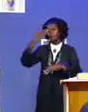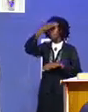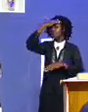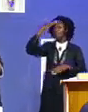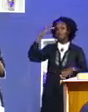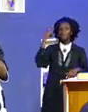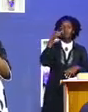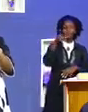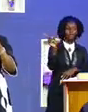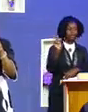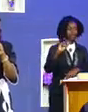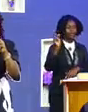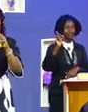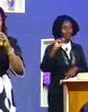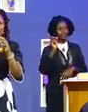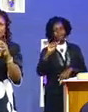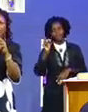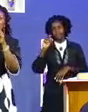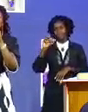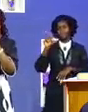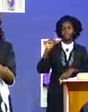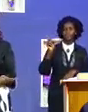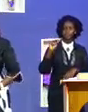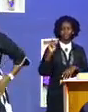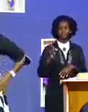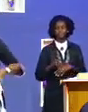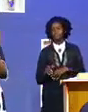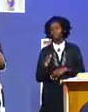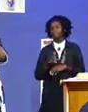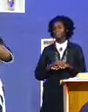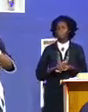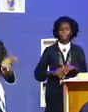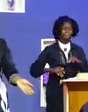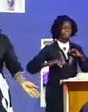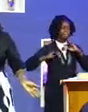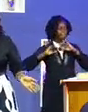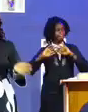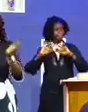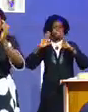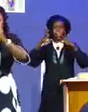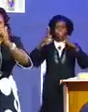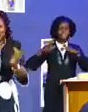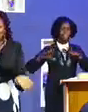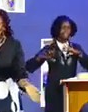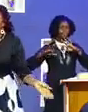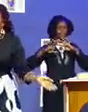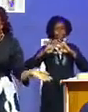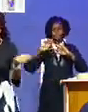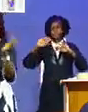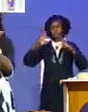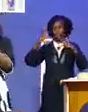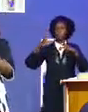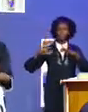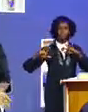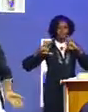kama kuena vite Webale Yesu Kumira Yesu mungalo